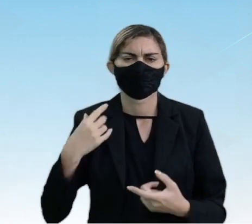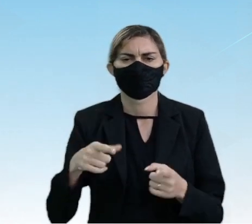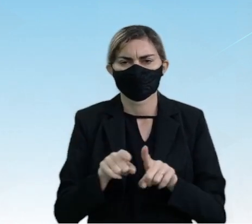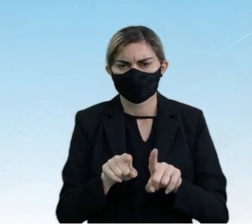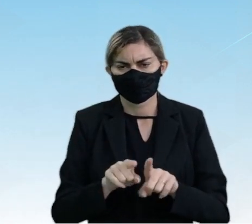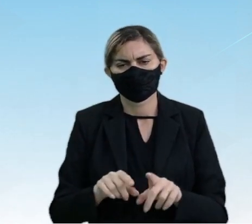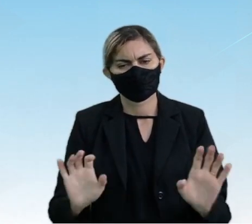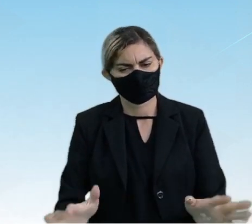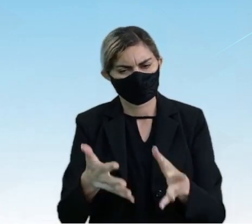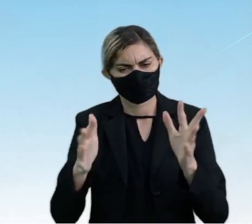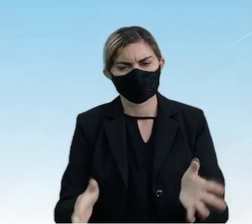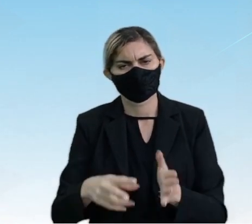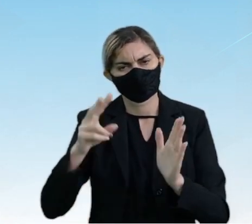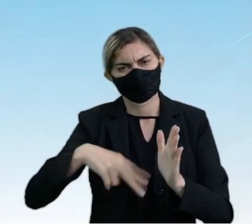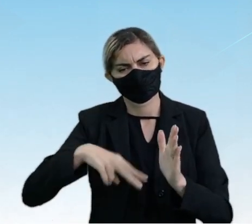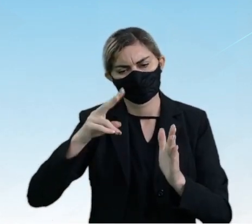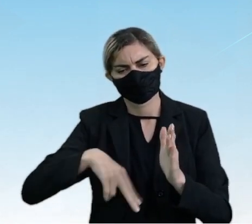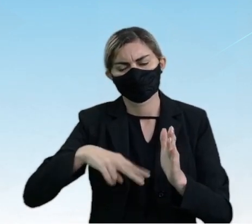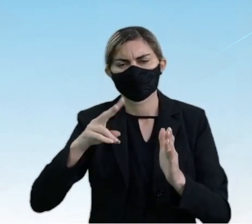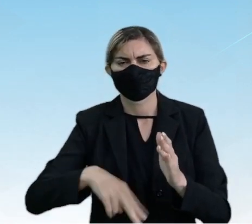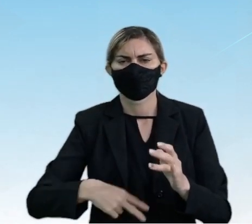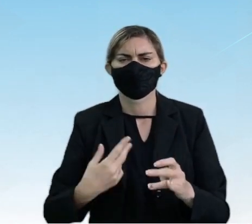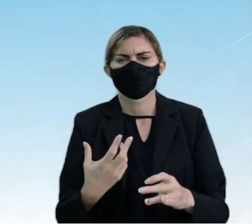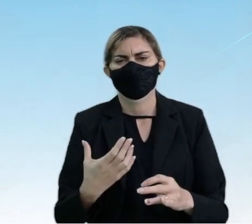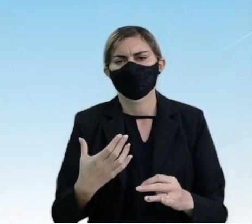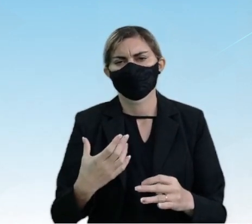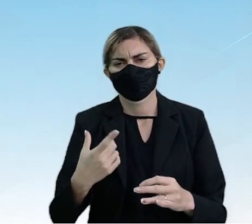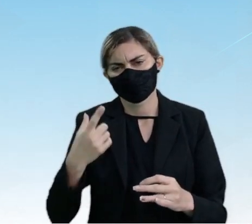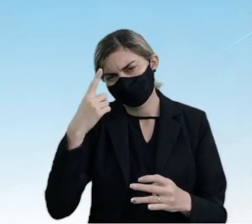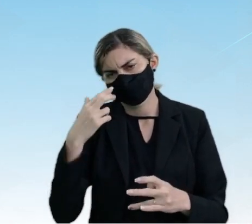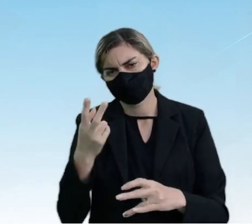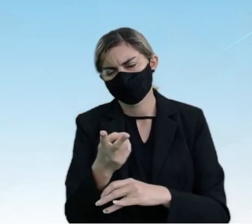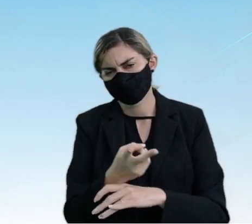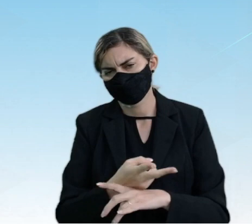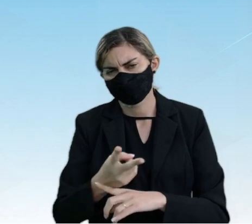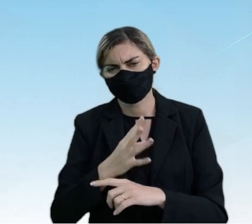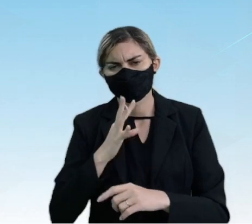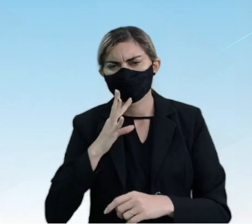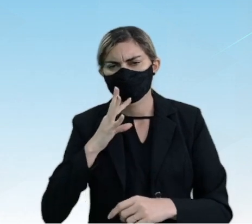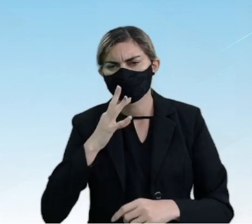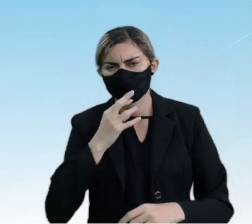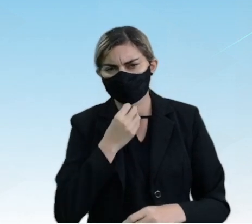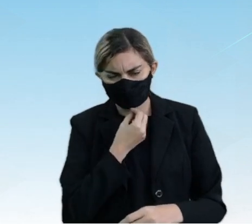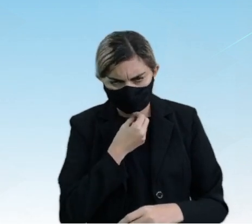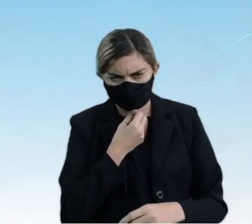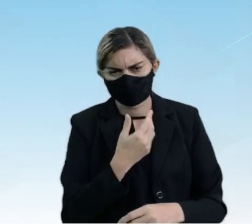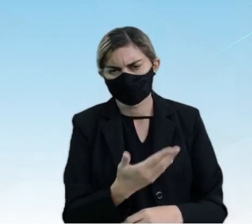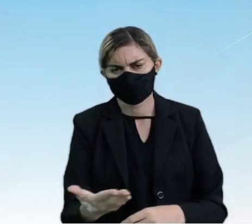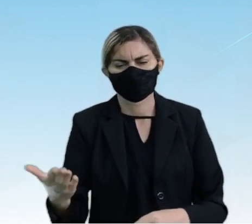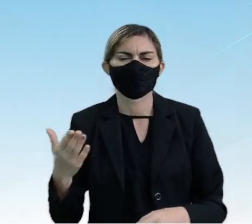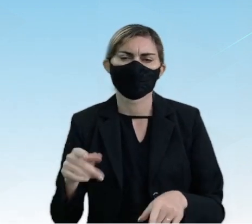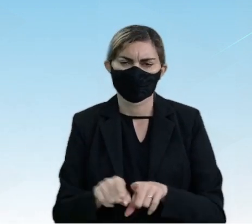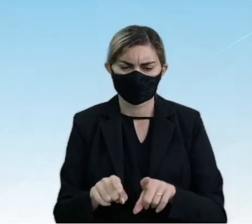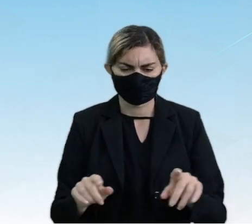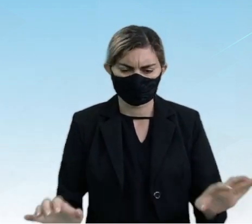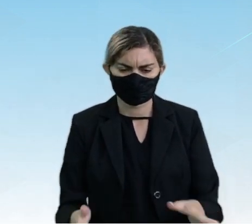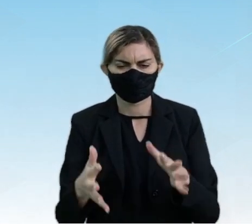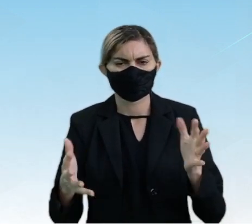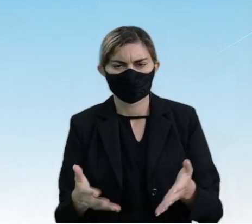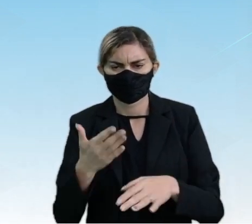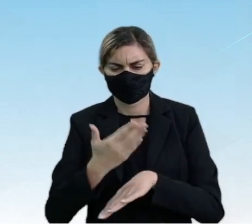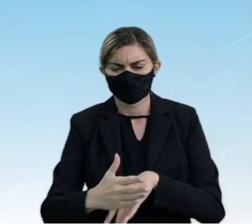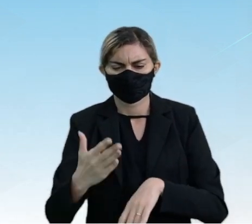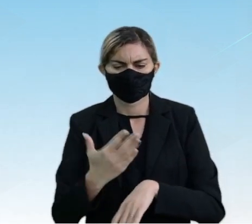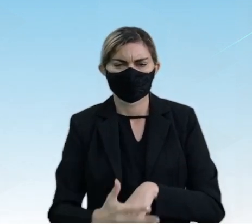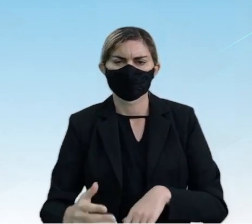a leitura, o condicionamento, a busca por conhecimento, né, eles também incentivavam a prática